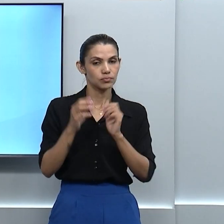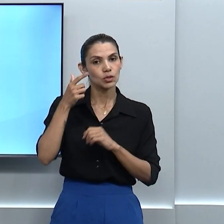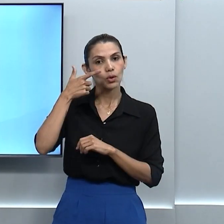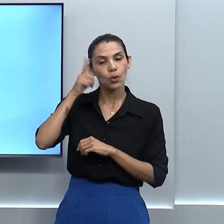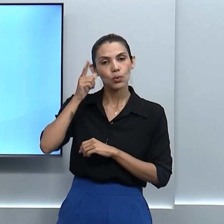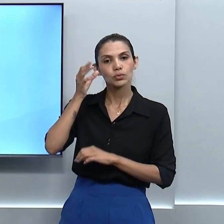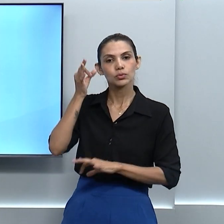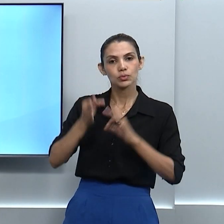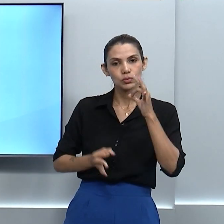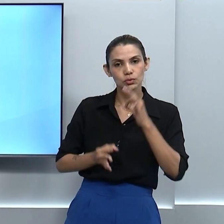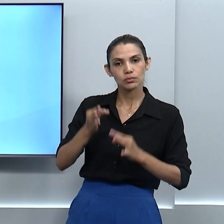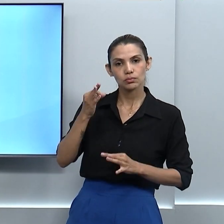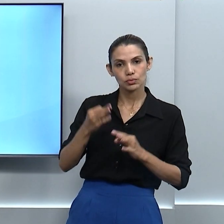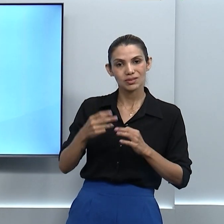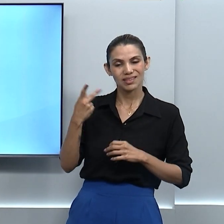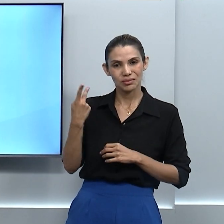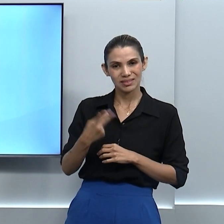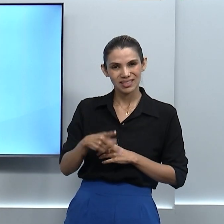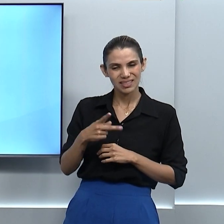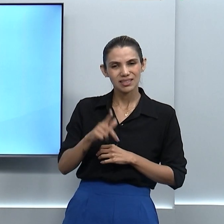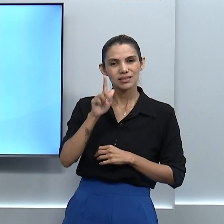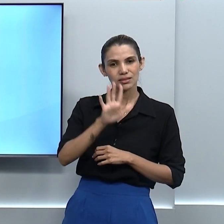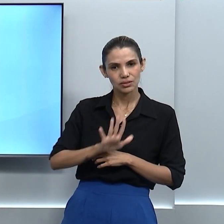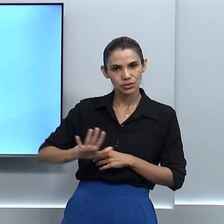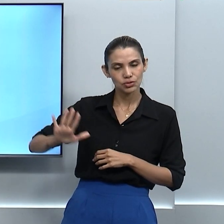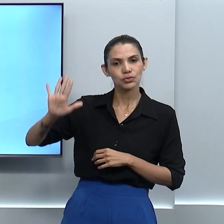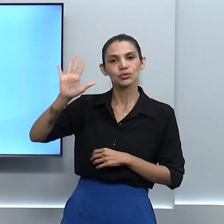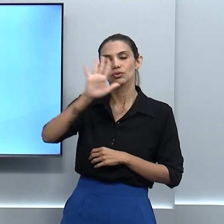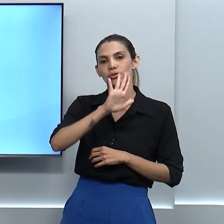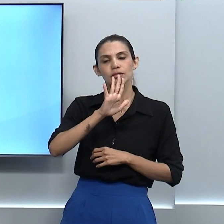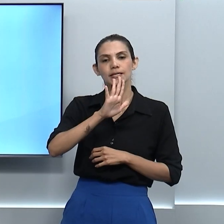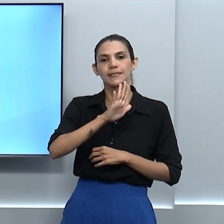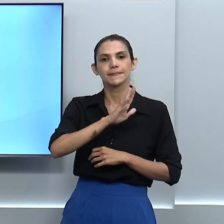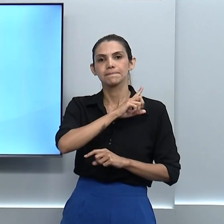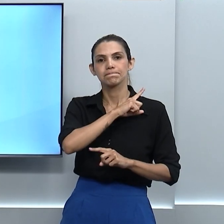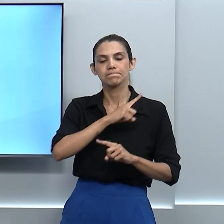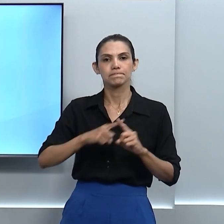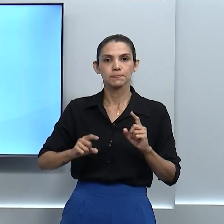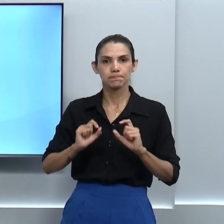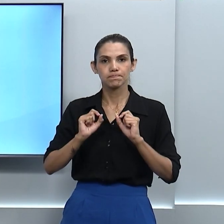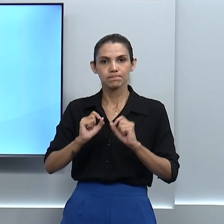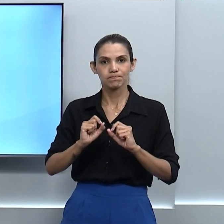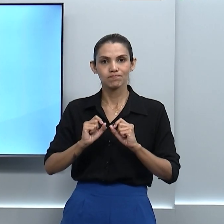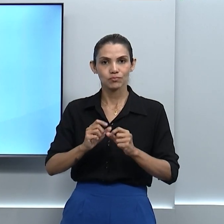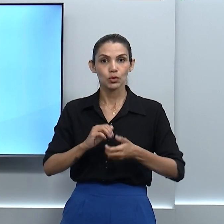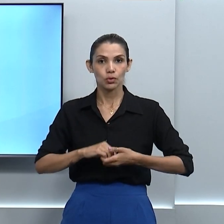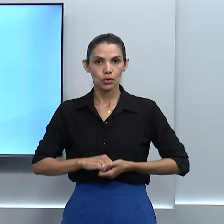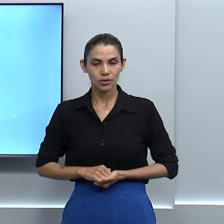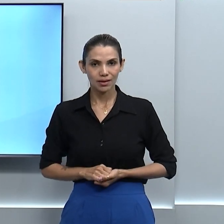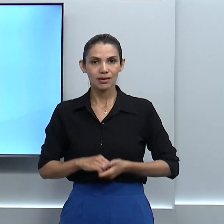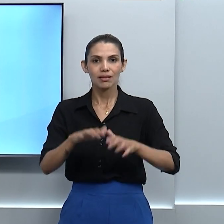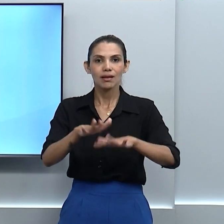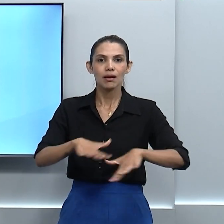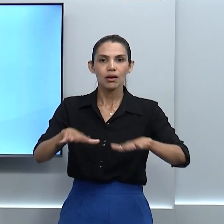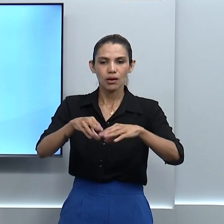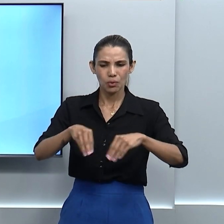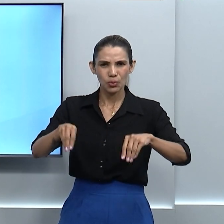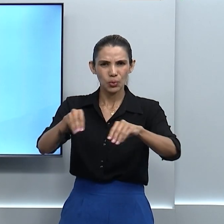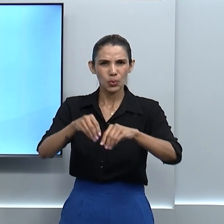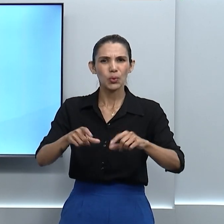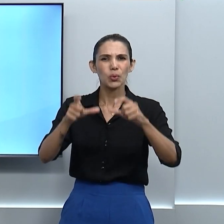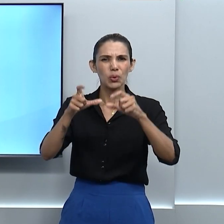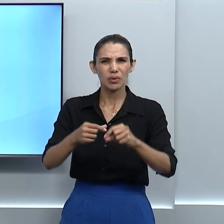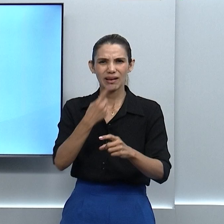de Justiça do Estado de Goiás derrubou uma liminar que determinava a interdição progressiva do aterro sanitário de